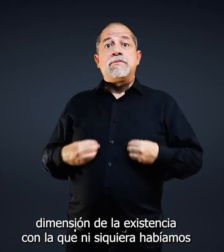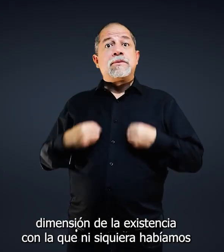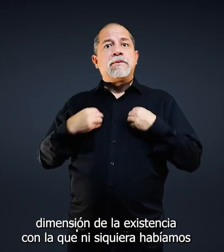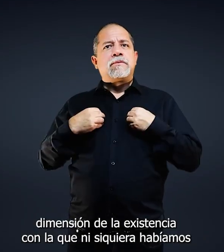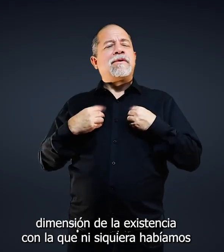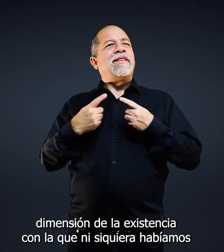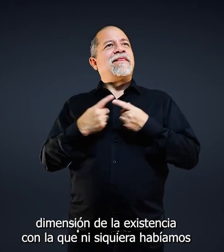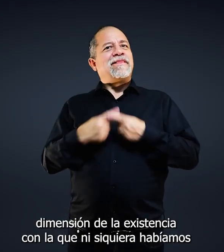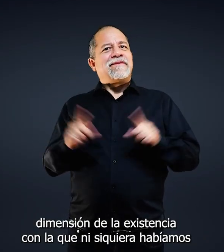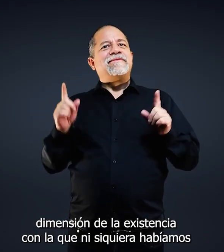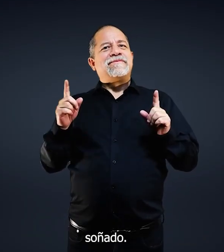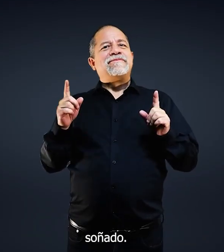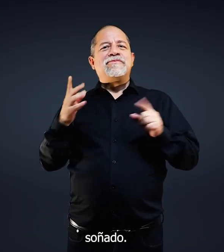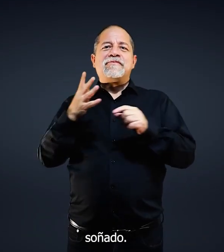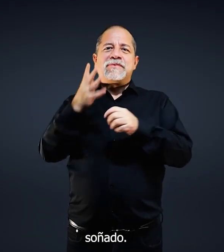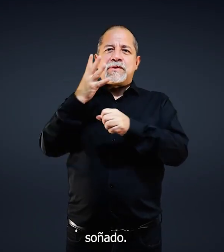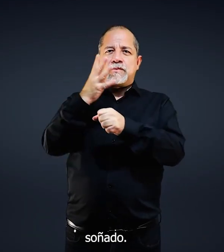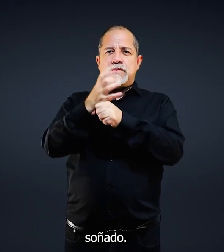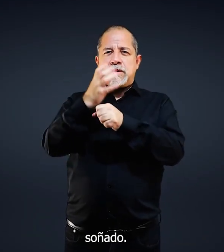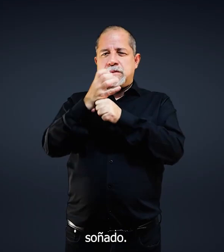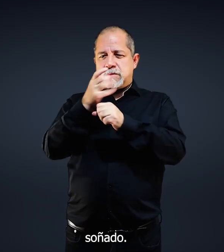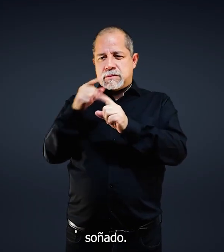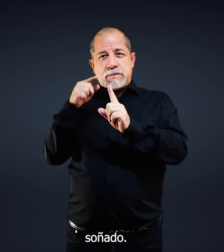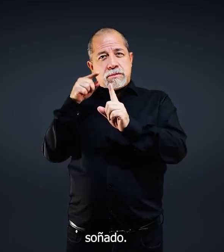siquiera habíamos soñado.